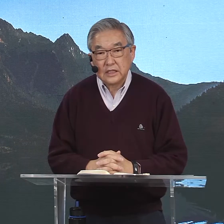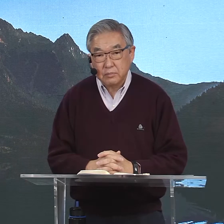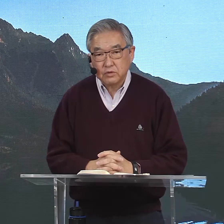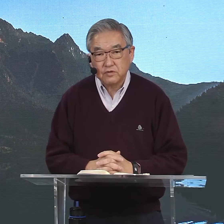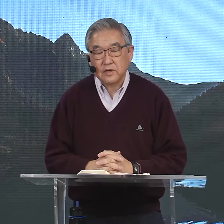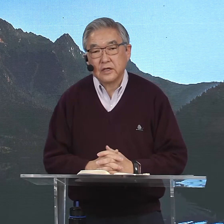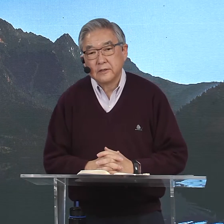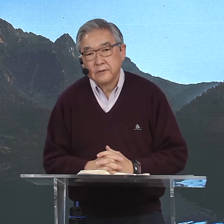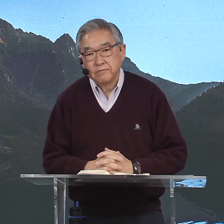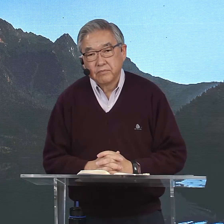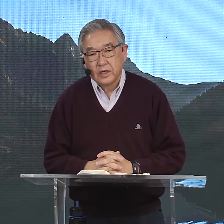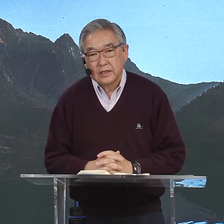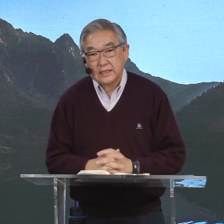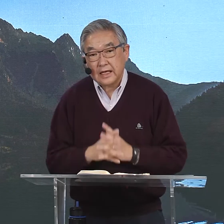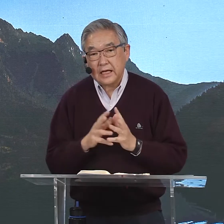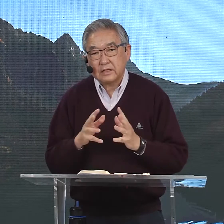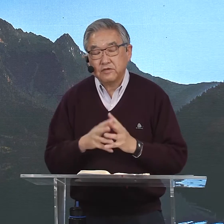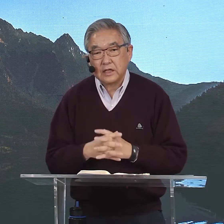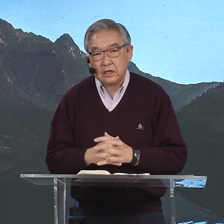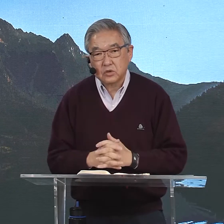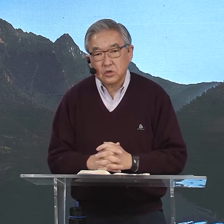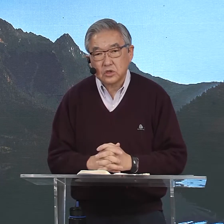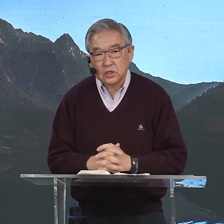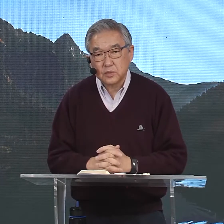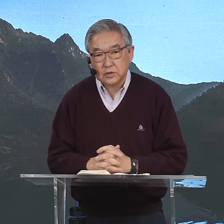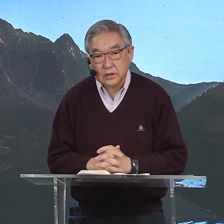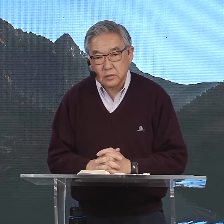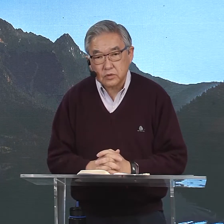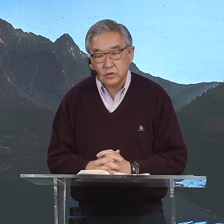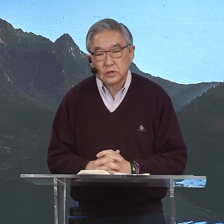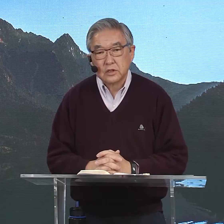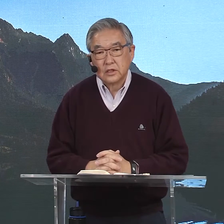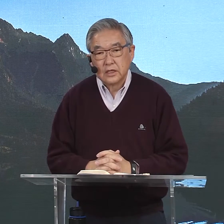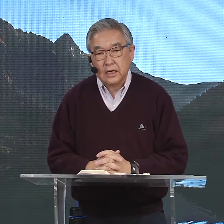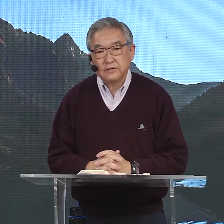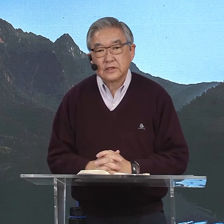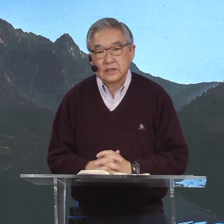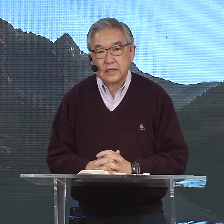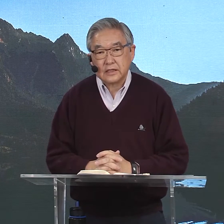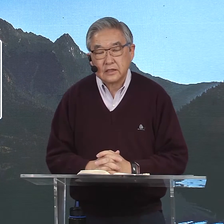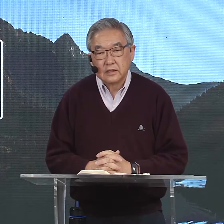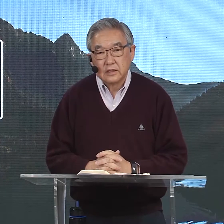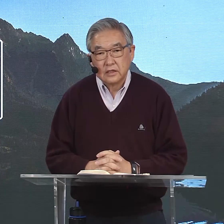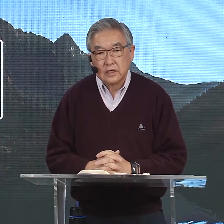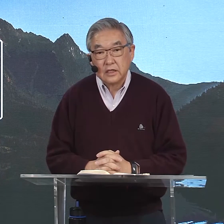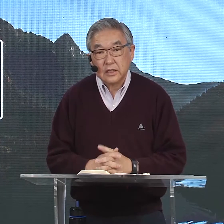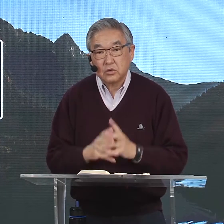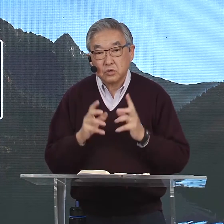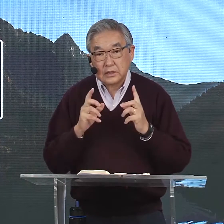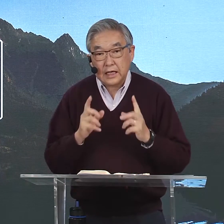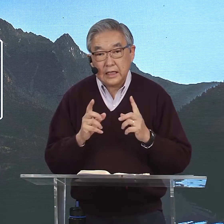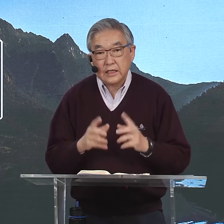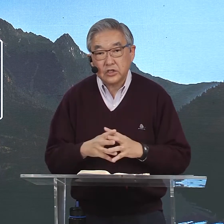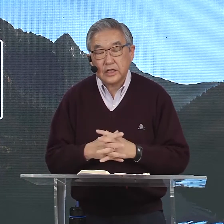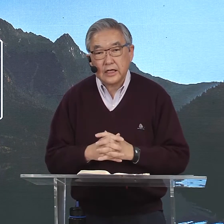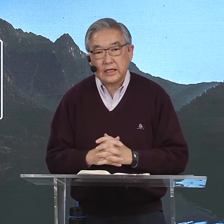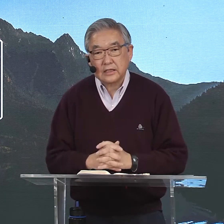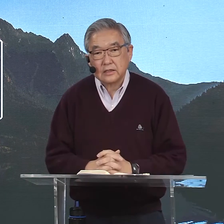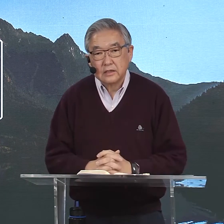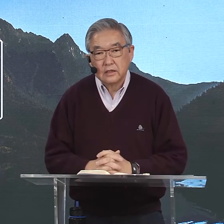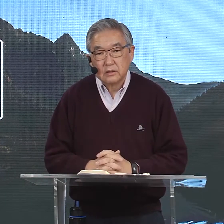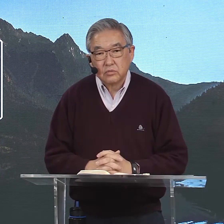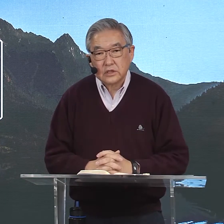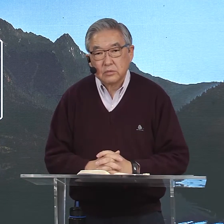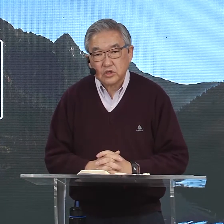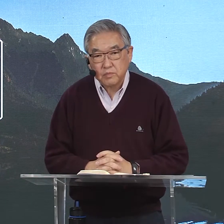neste tempo do fim nessa reta final todos nós possamos avançar e cruzar a linha